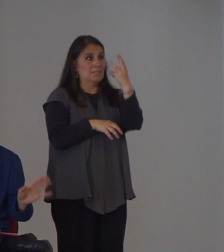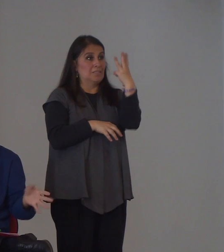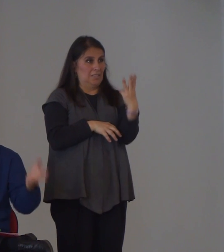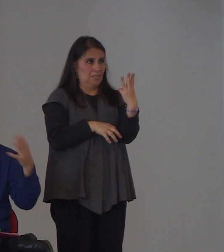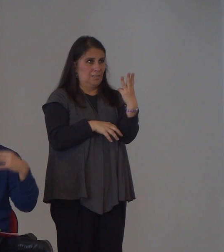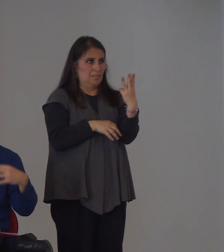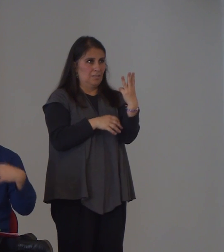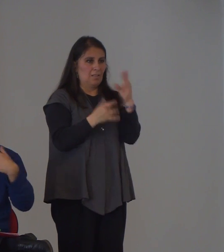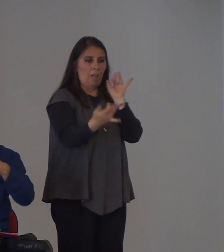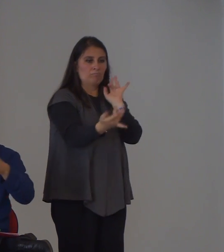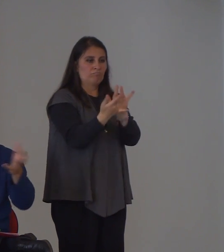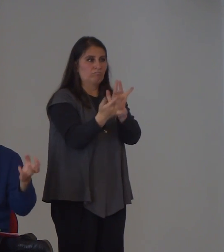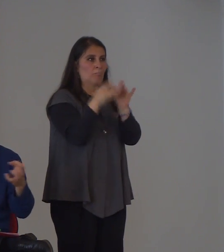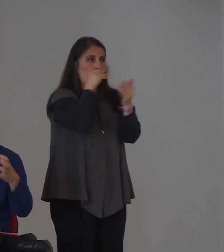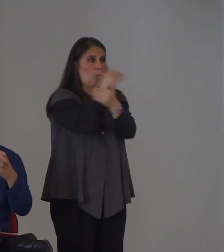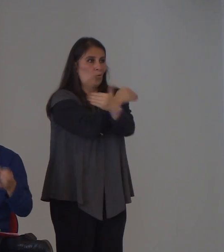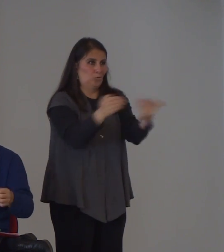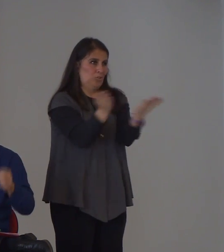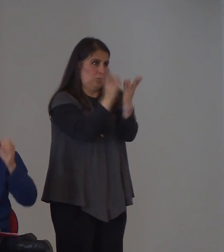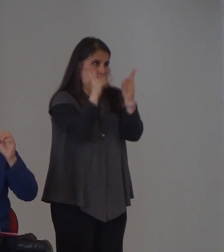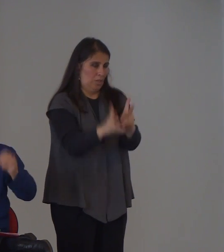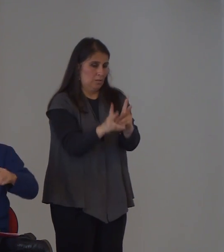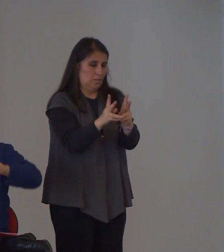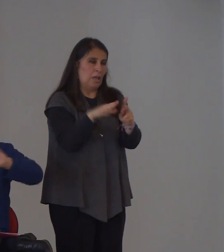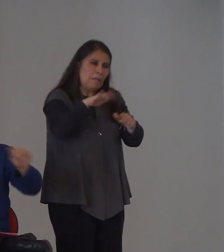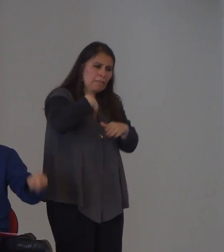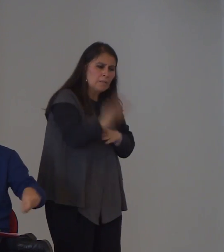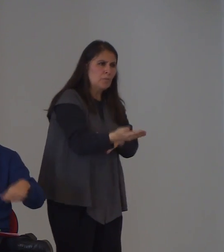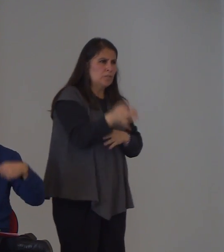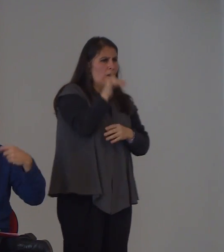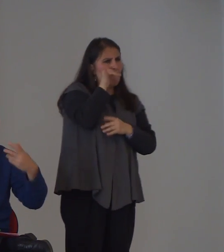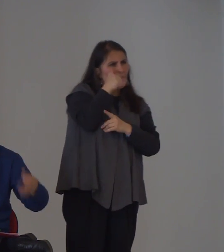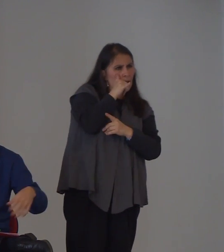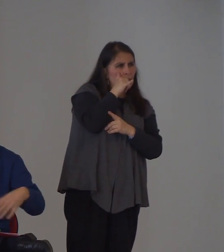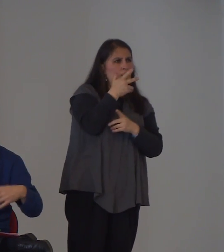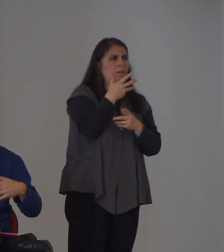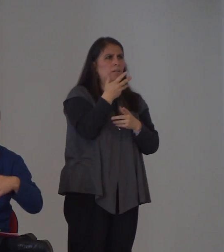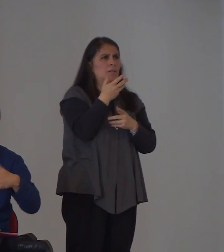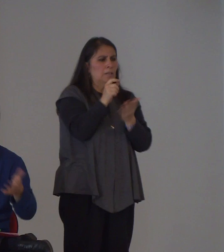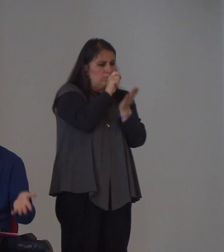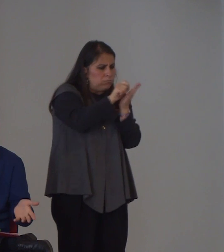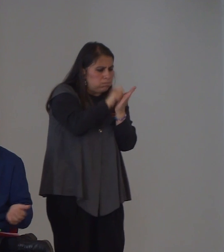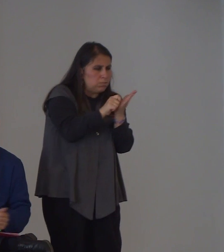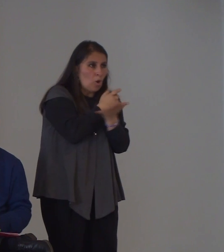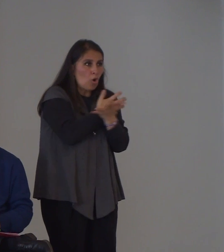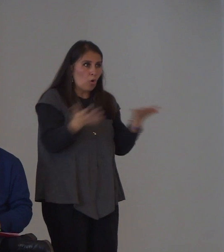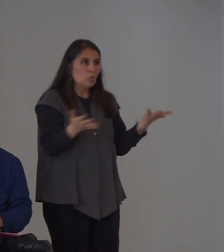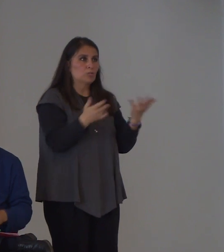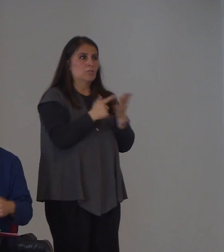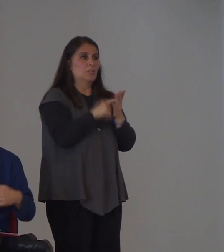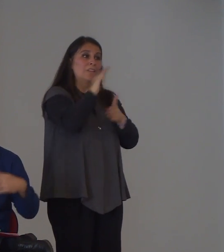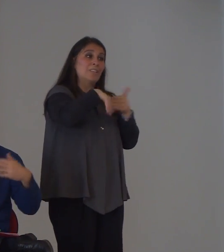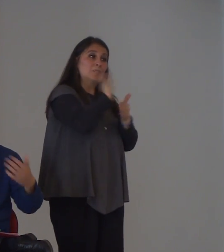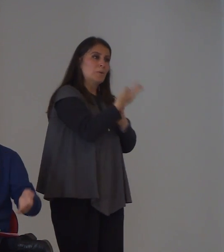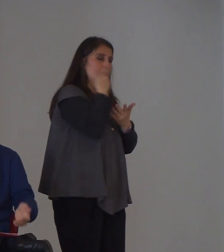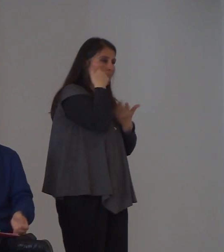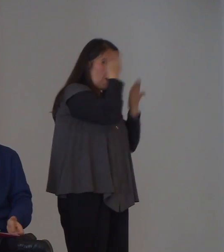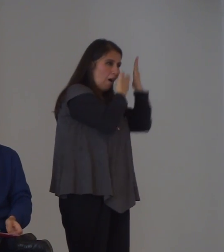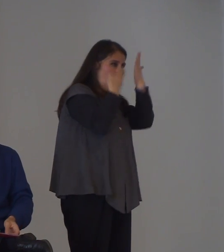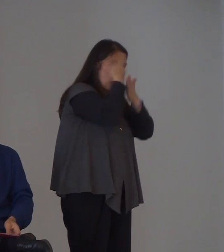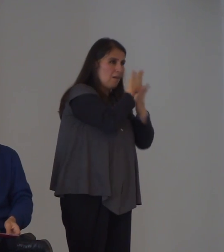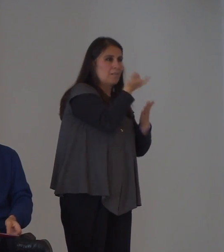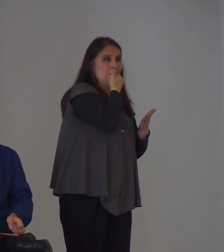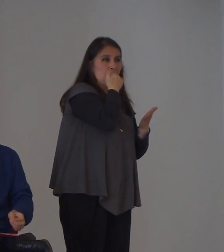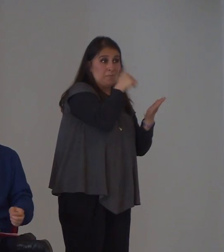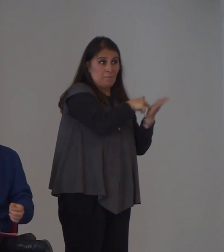los alumnos y después vuelven y analizan bien lo que pasó, se filman, se graban, se toman registro entre ellos.